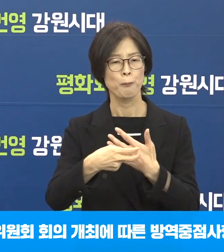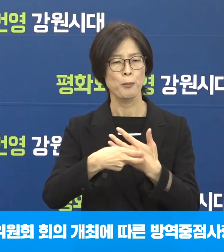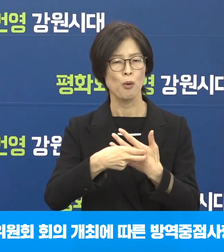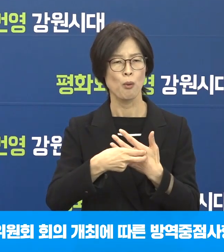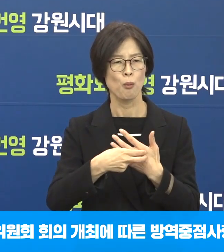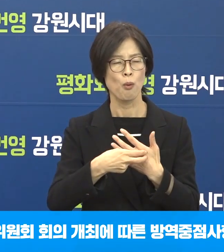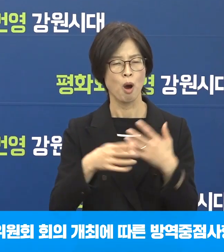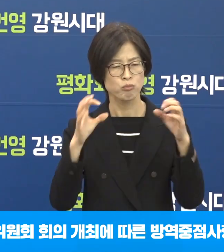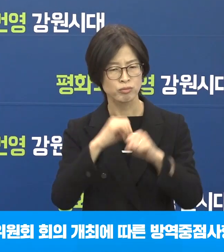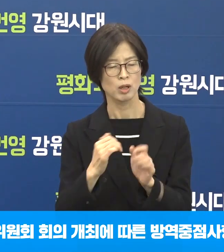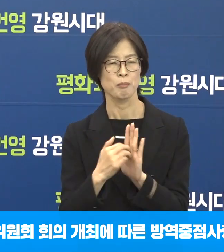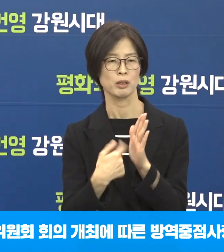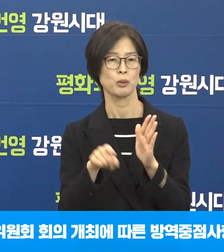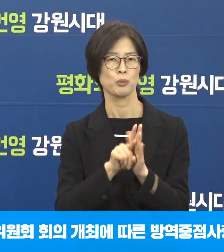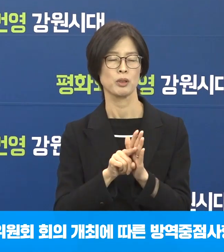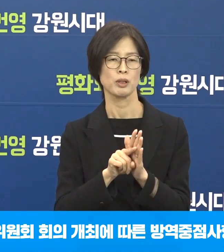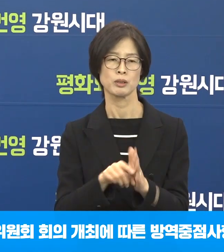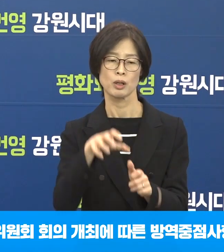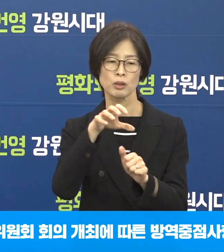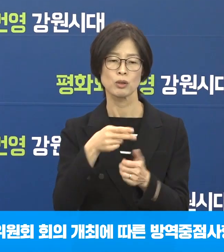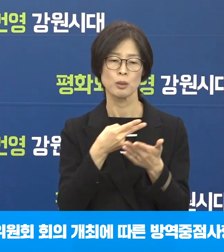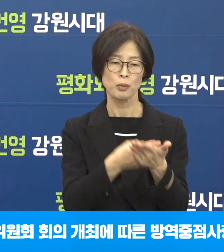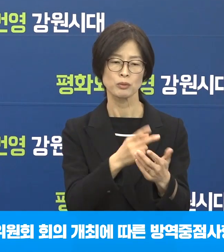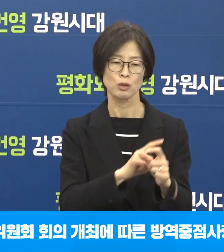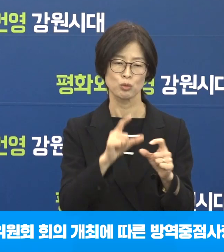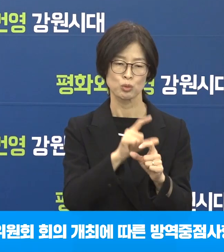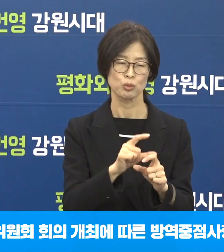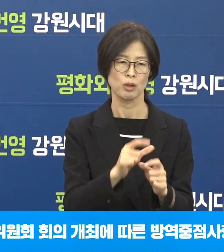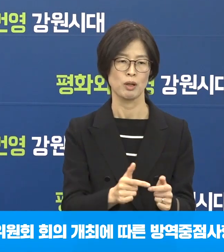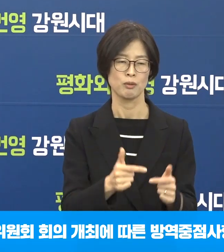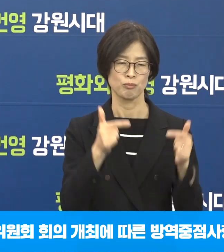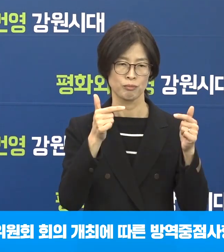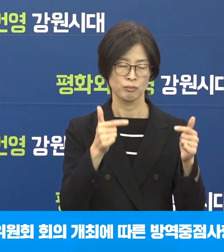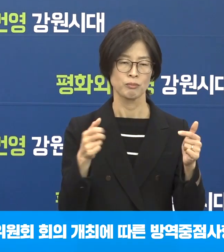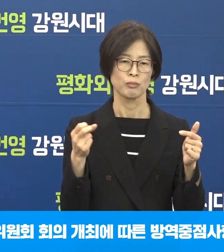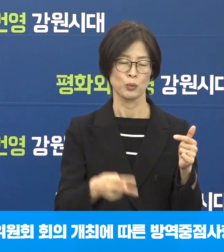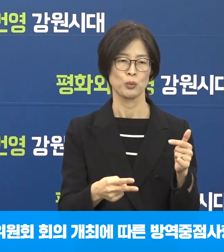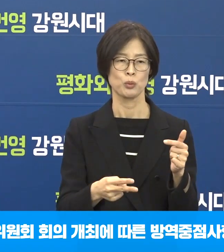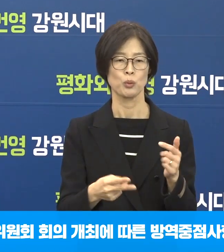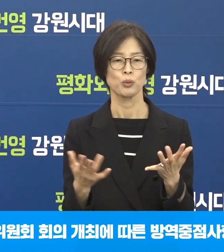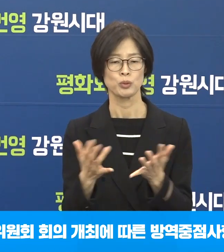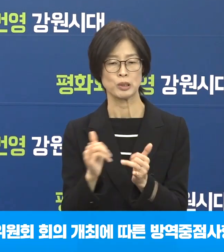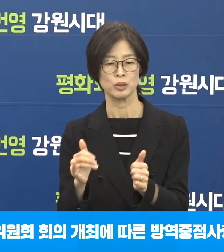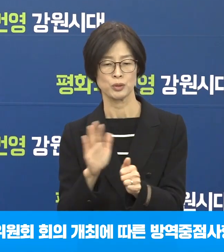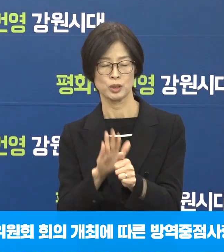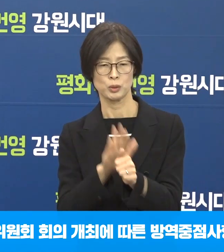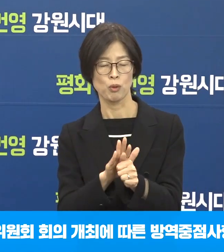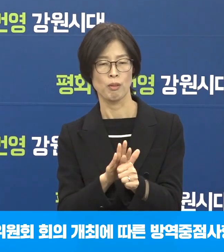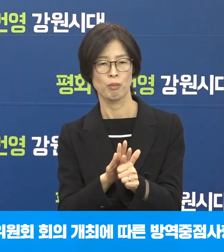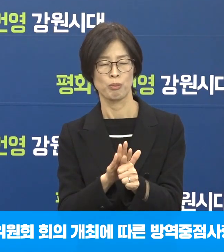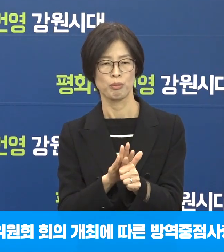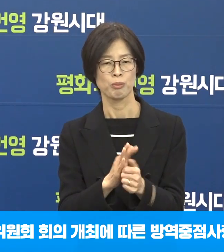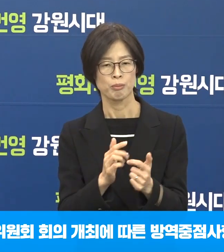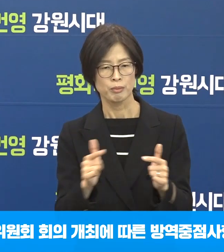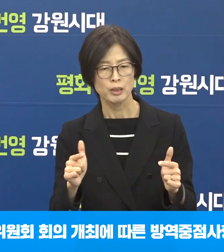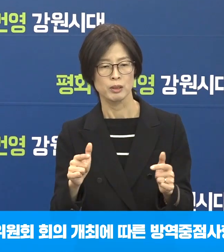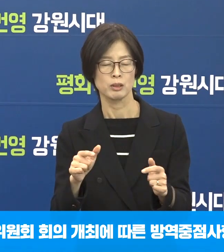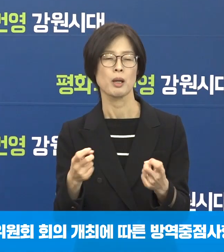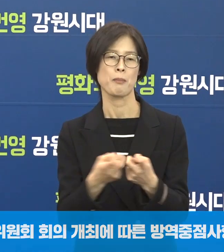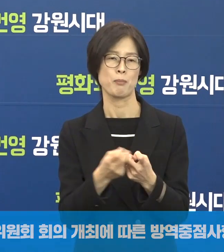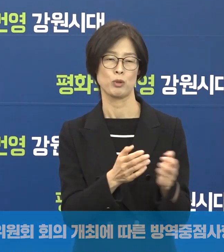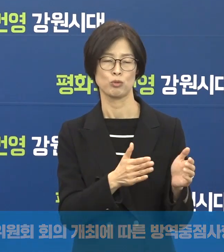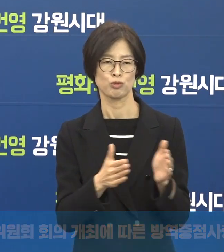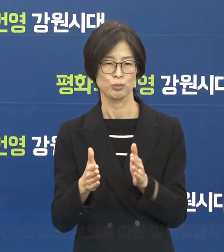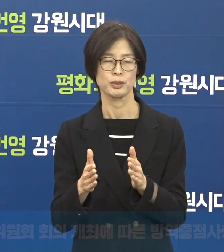위하여 격리 병상 추가 확보와 의료 인력 지원, 재택 치료 확대를 위한 특단의 대책을